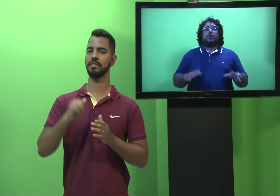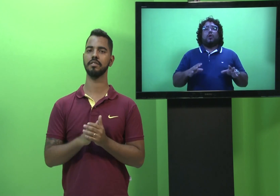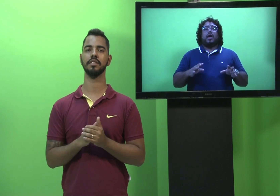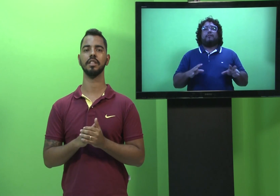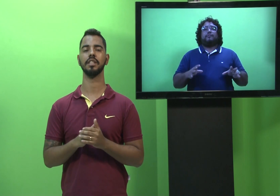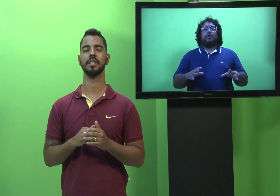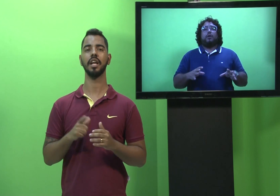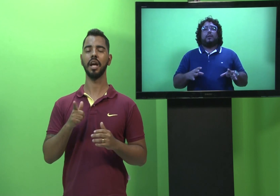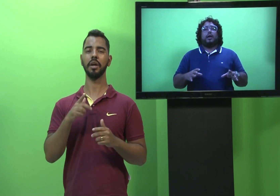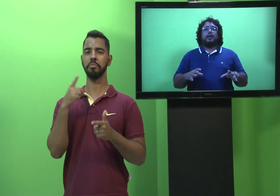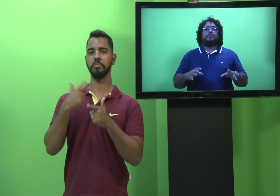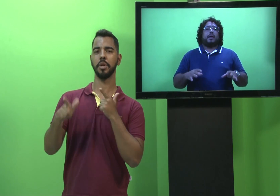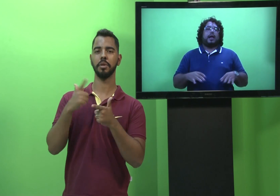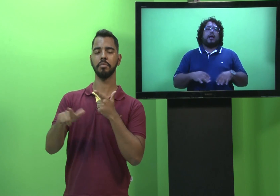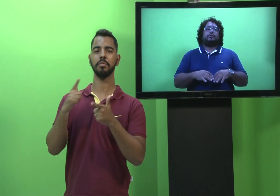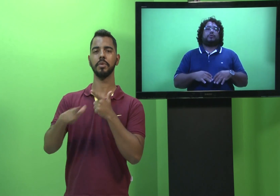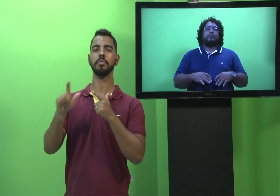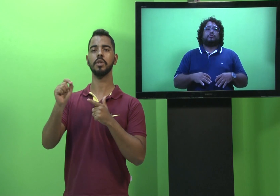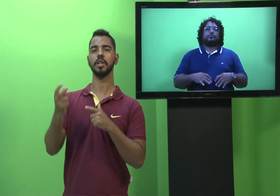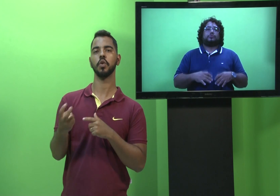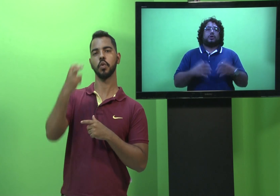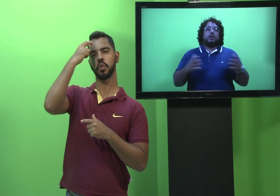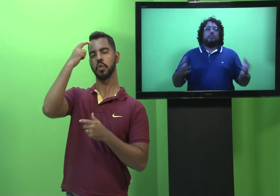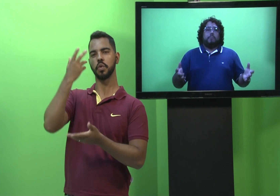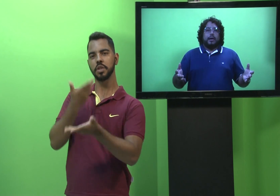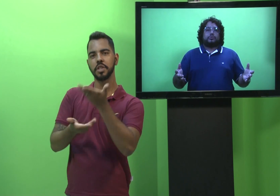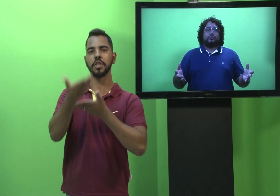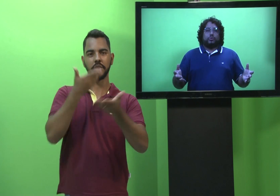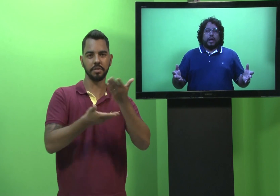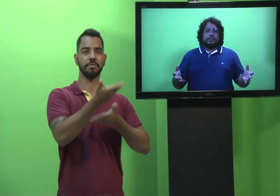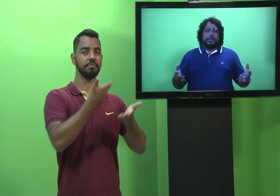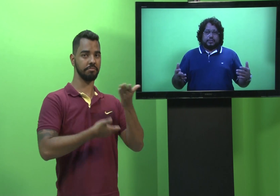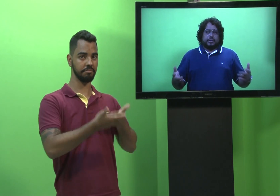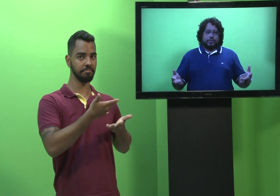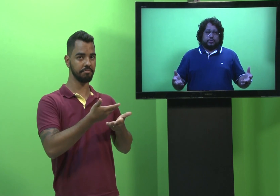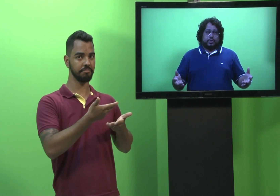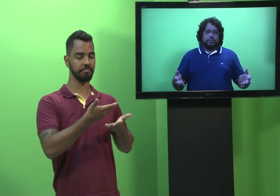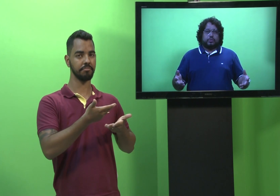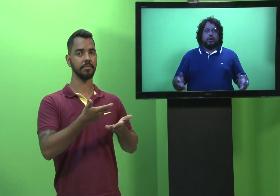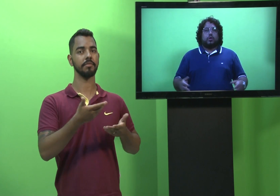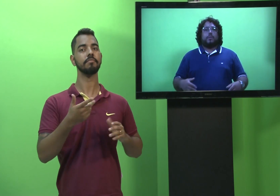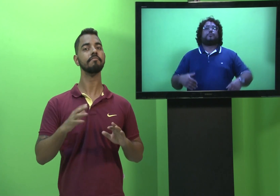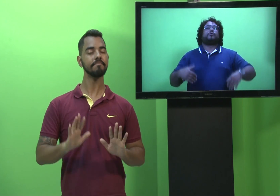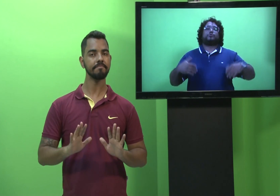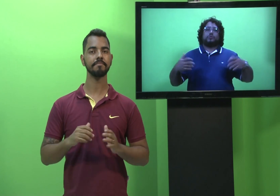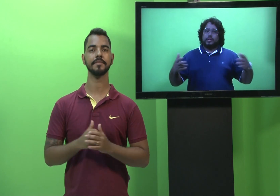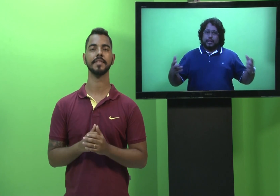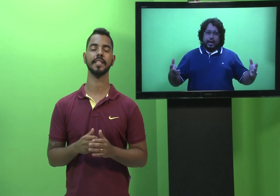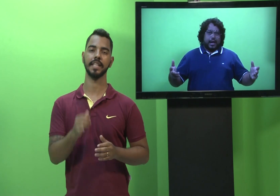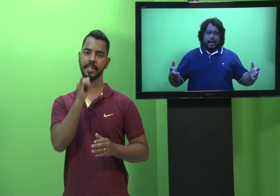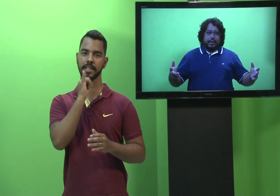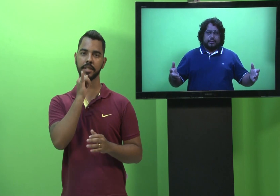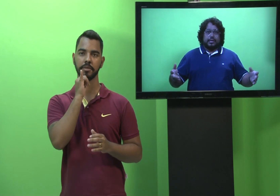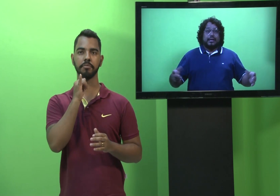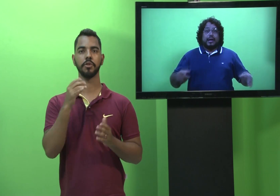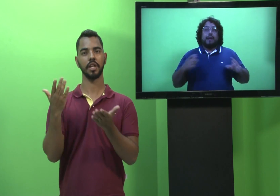Com a reforma, é esperado que os bens culturais dessas nações, como as produções literárias, ganhem